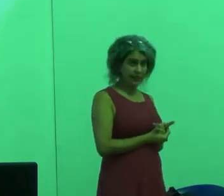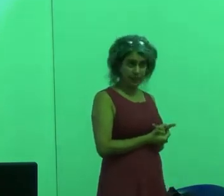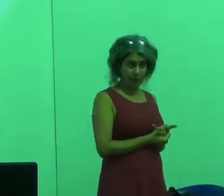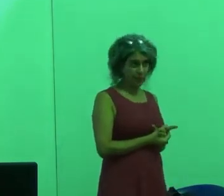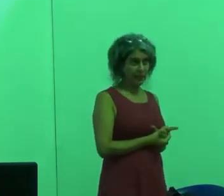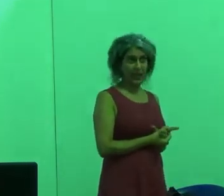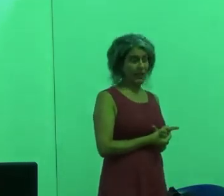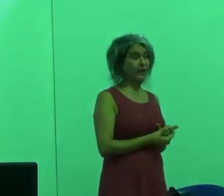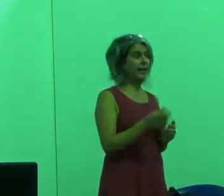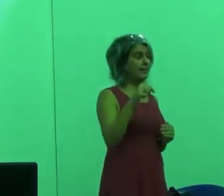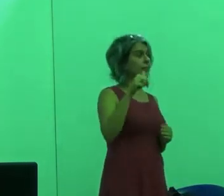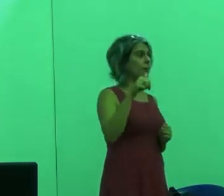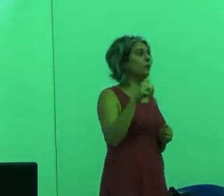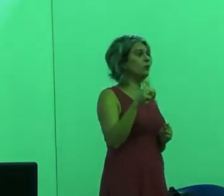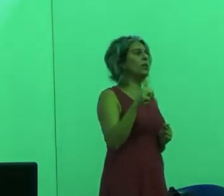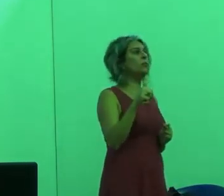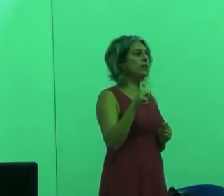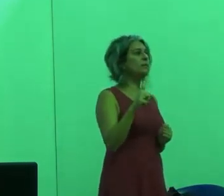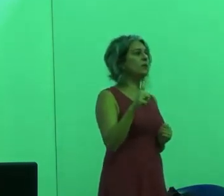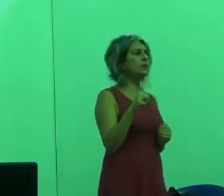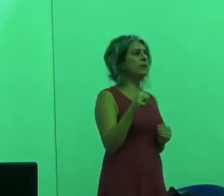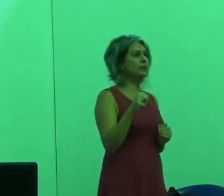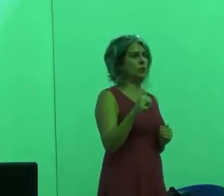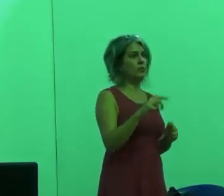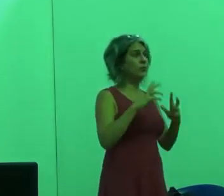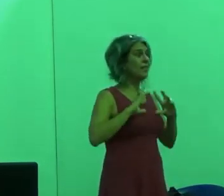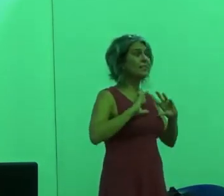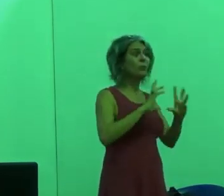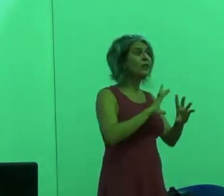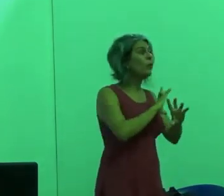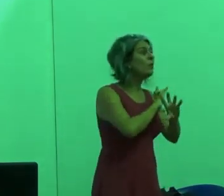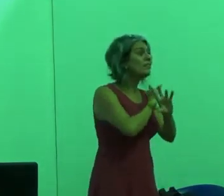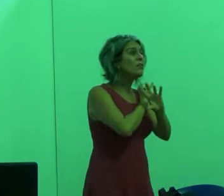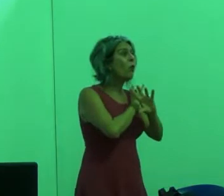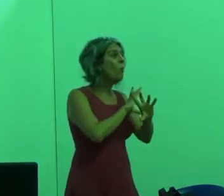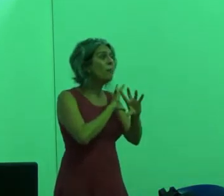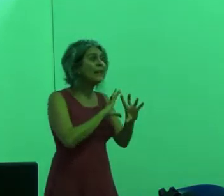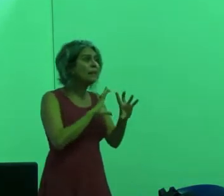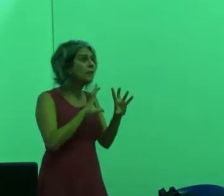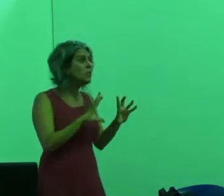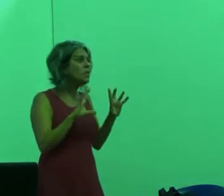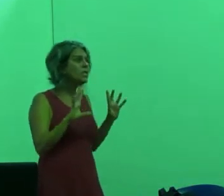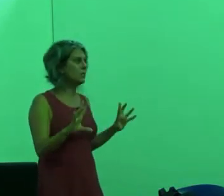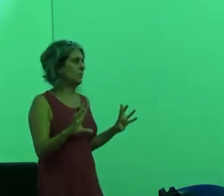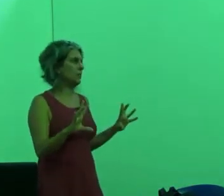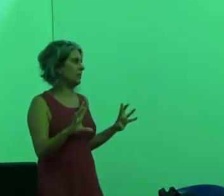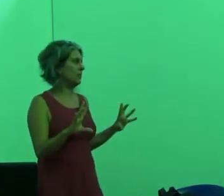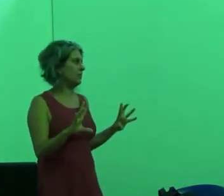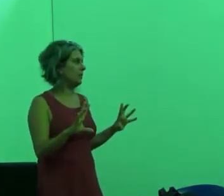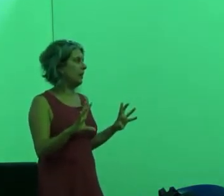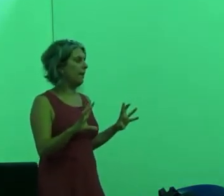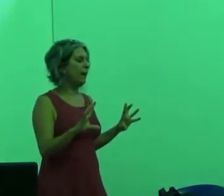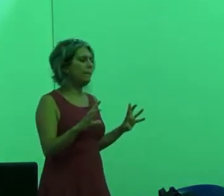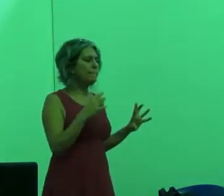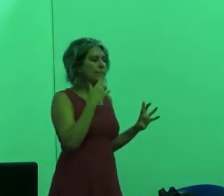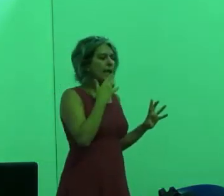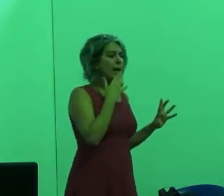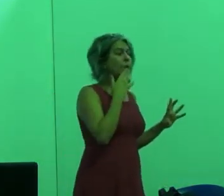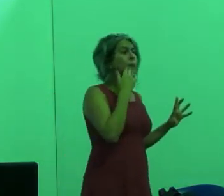interessante. Esse trabalho do José Muniz mostra isso. As pessoas respondem coisas completamente díspares, né? A própria